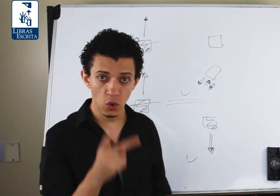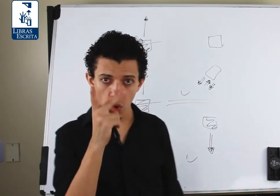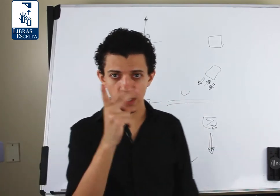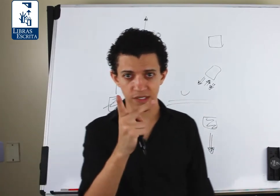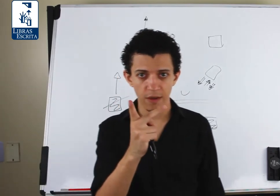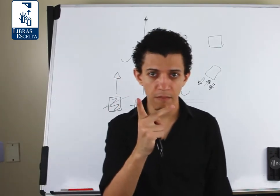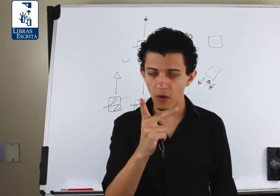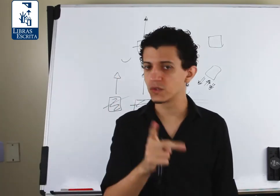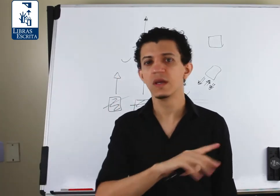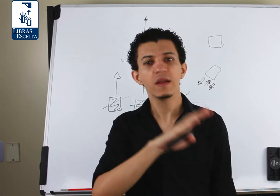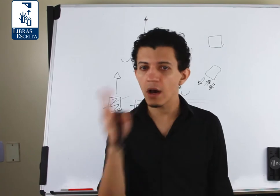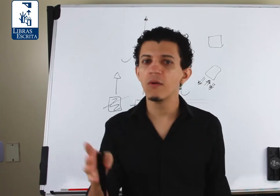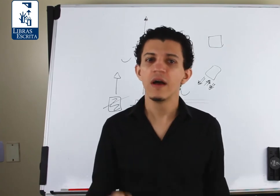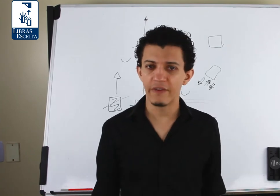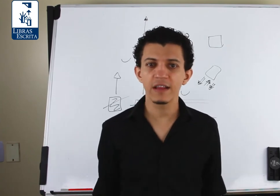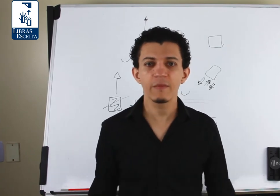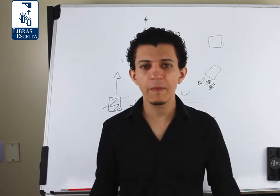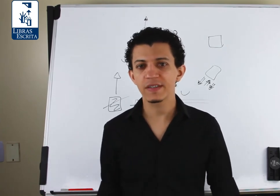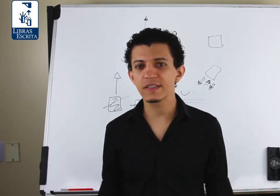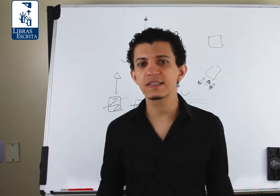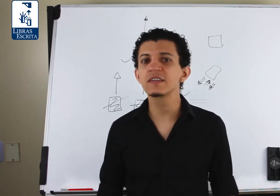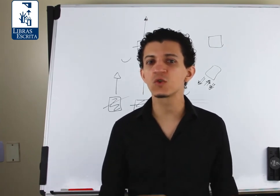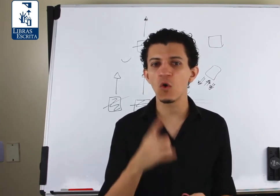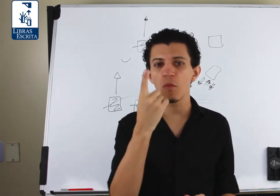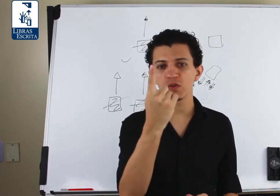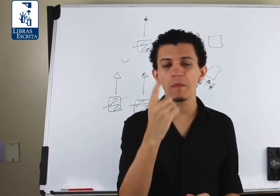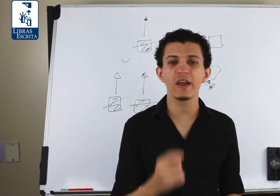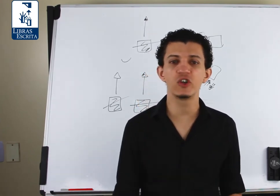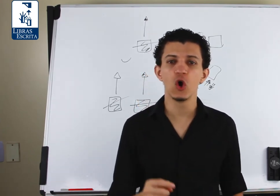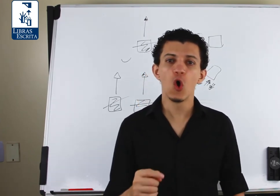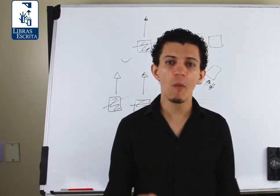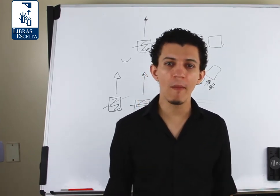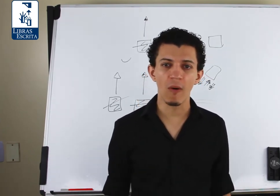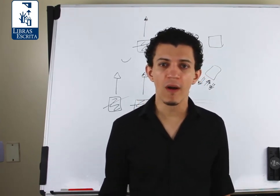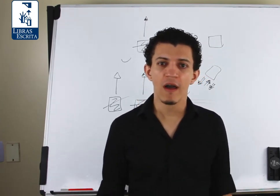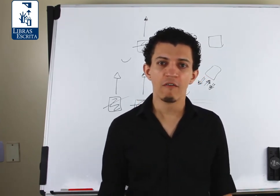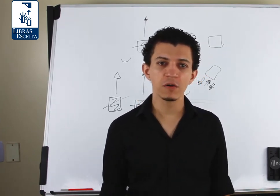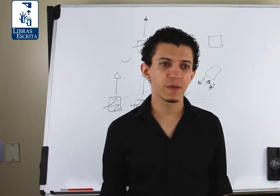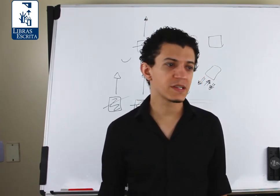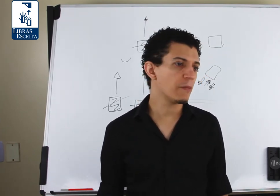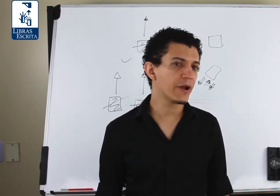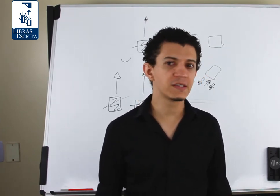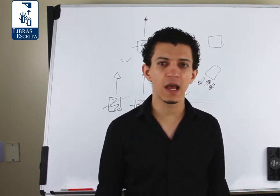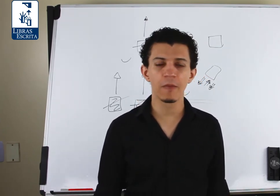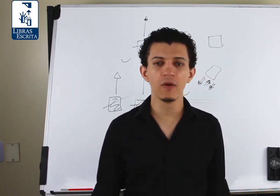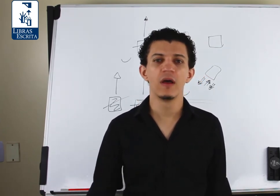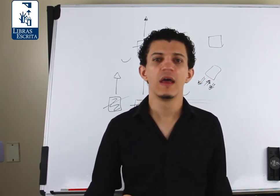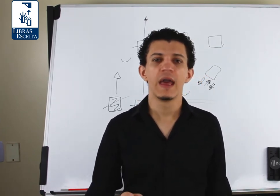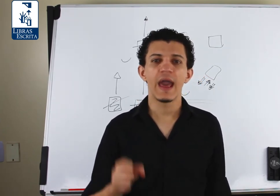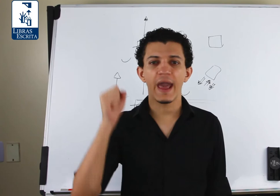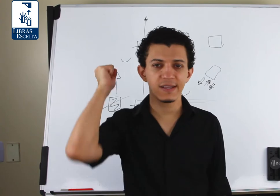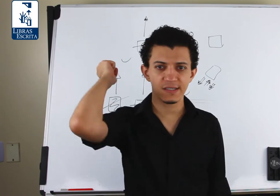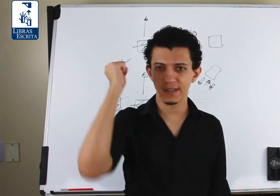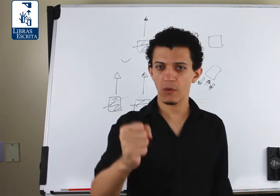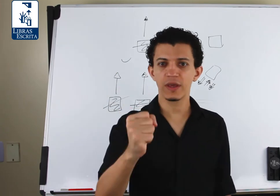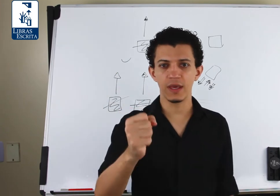duas mãos? Não. Vale também para sinais escritos com somente uma mão. Vamos pensar, por exemplo, esse sinal aqui.